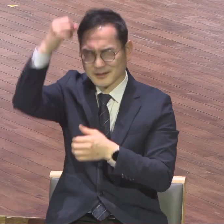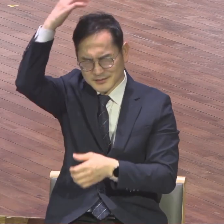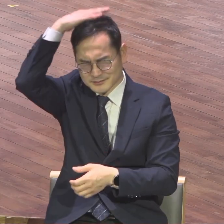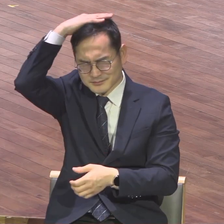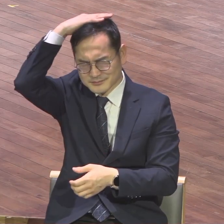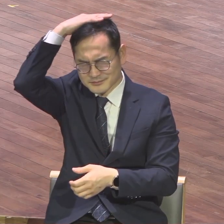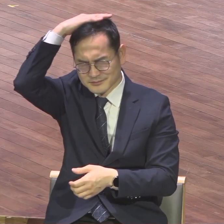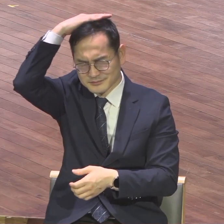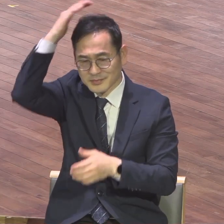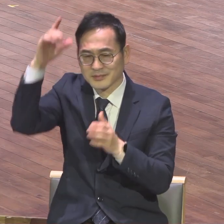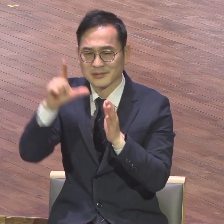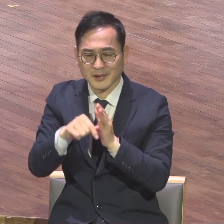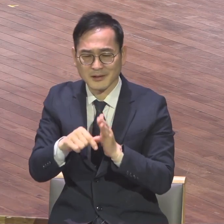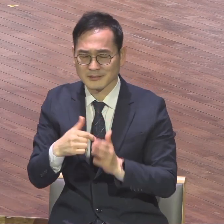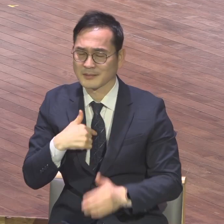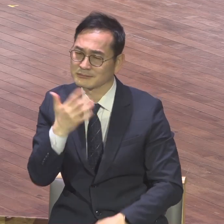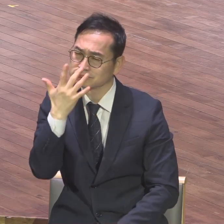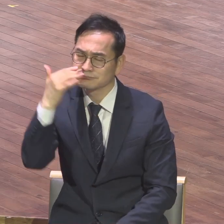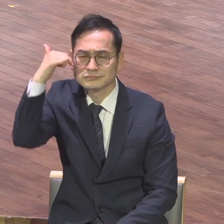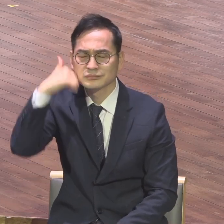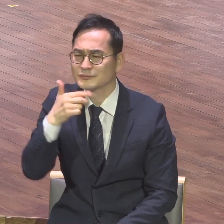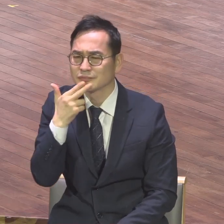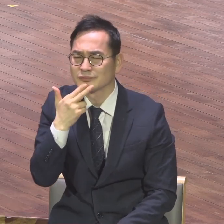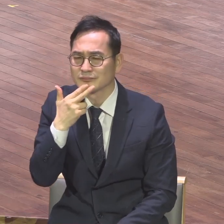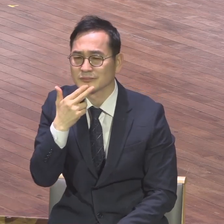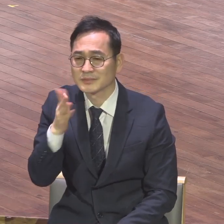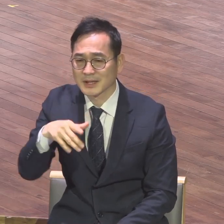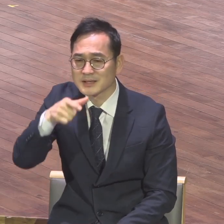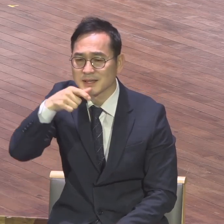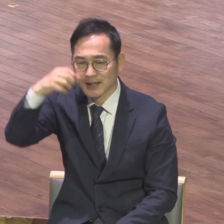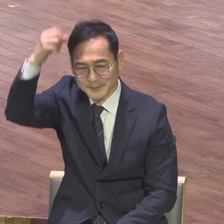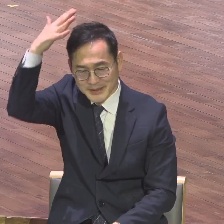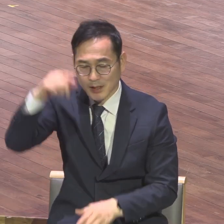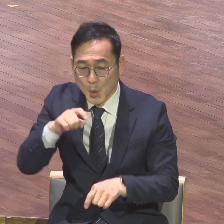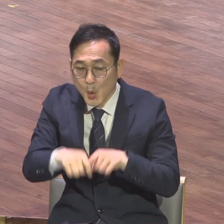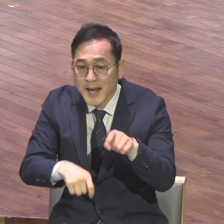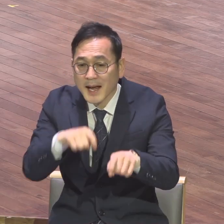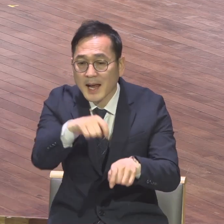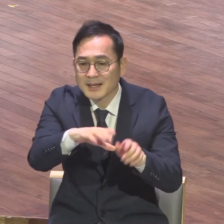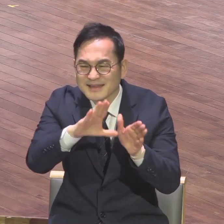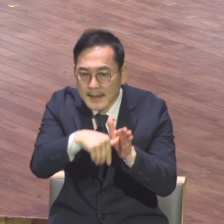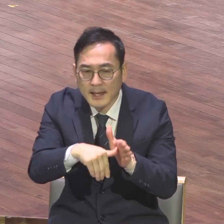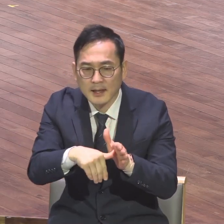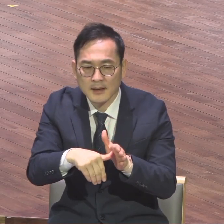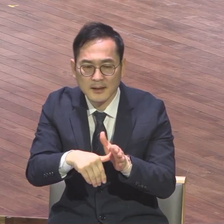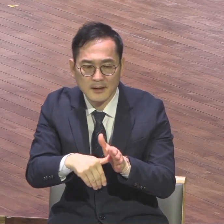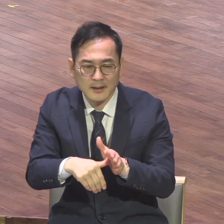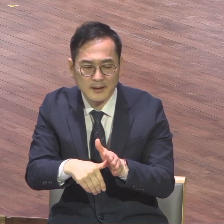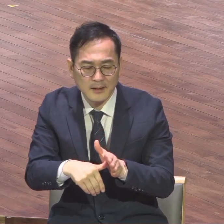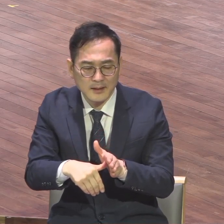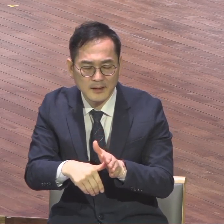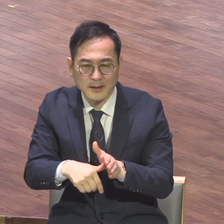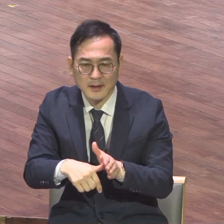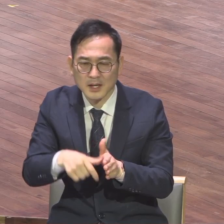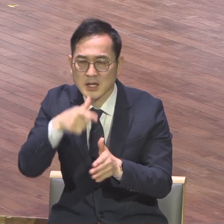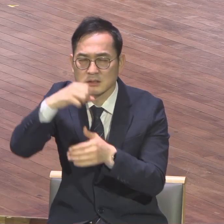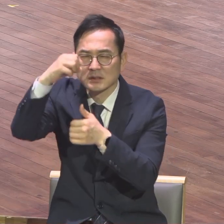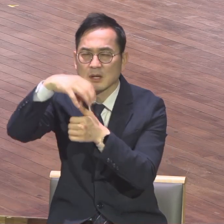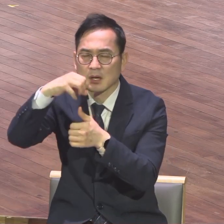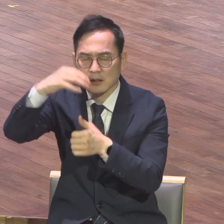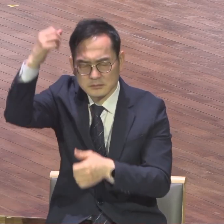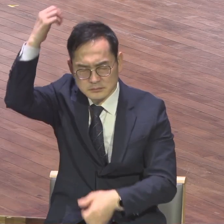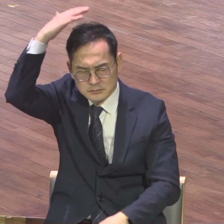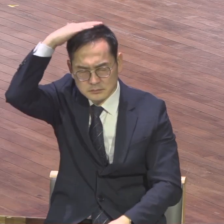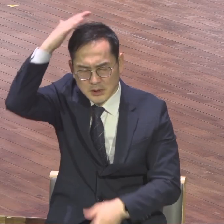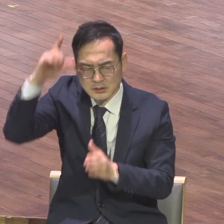세례 받을 때 뭐 별로 그렇게 느낌이 없었는데 세례 받으러 올라가는 순간에 세례를 받는데 성령이